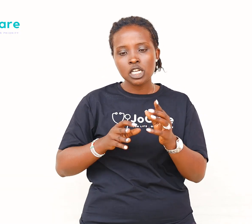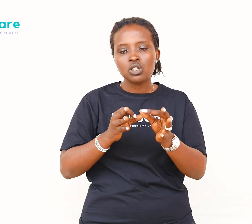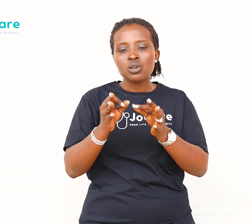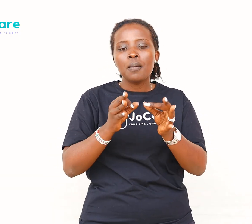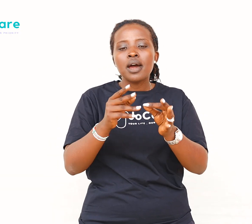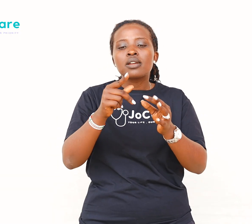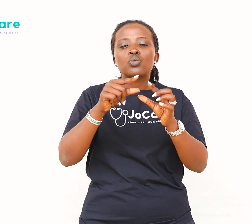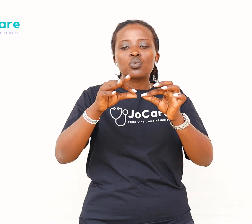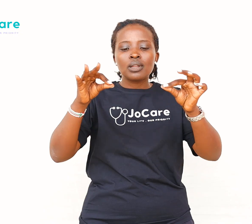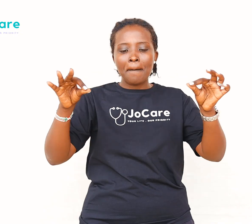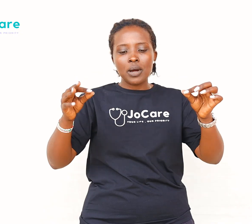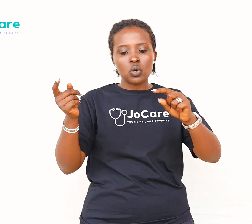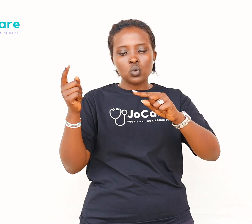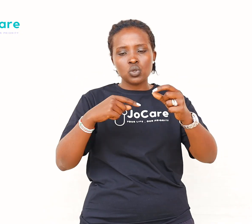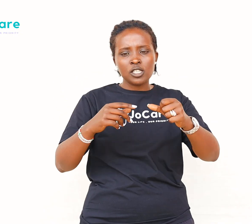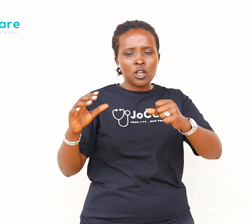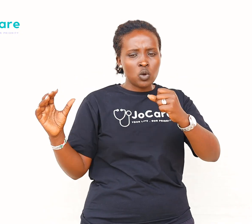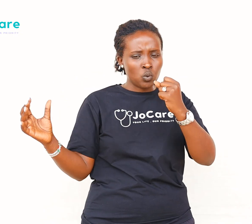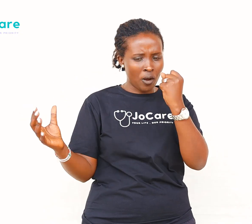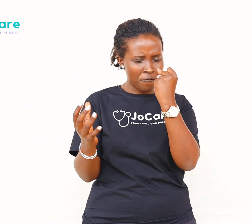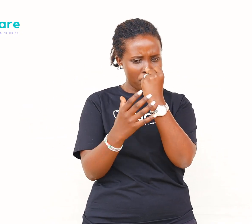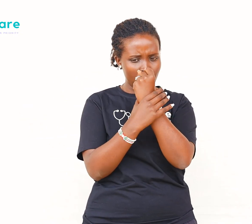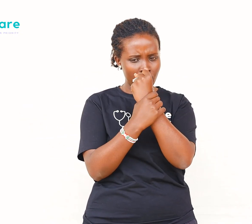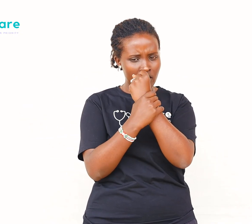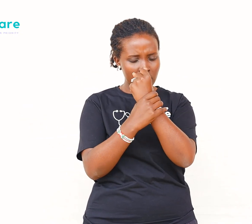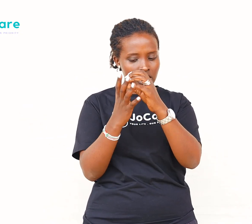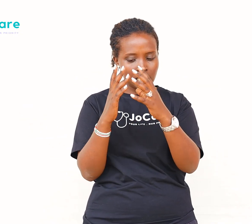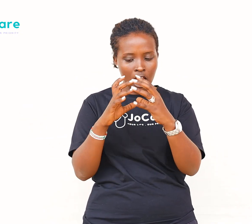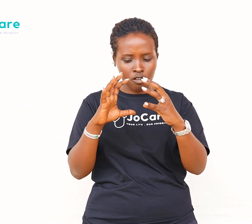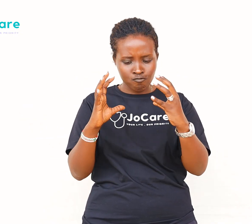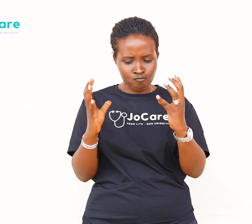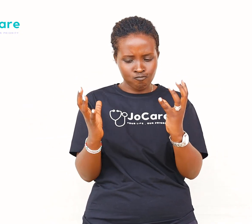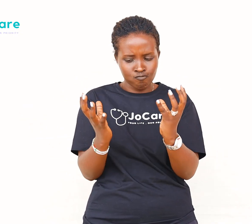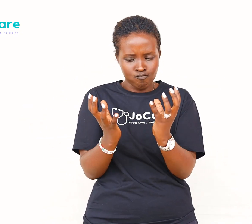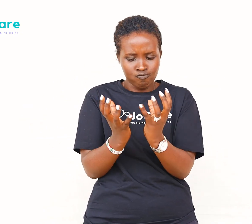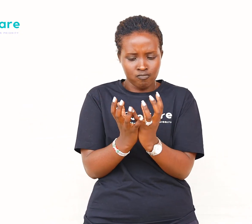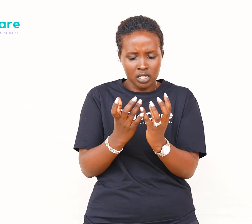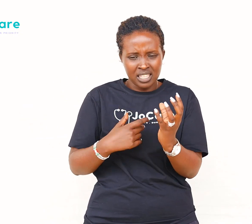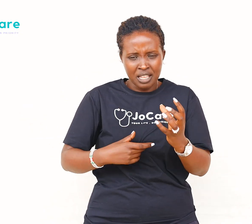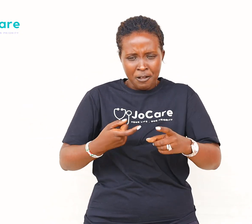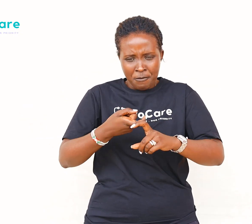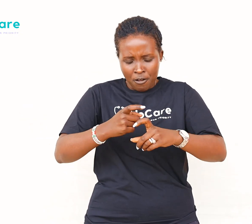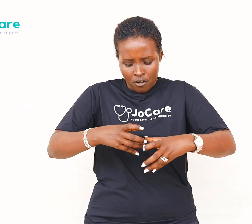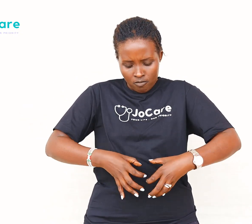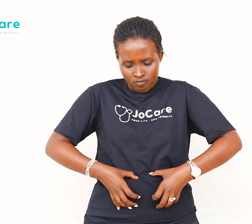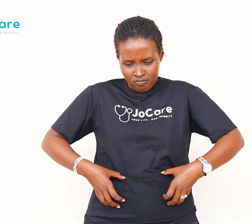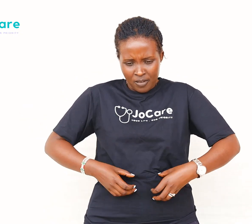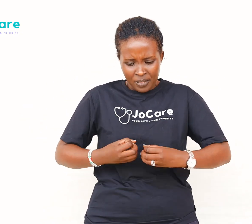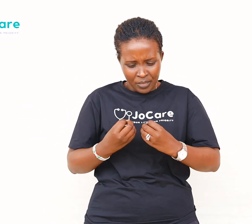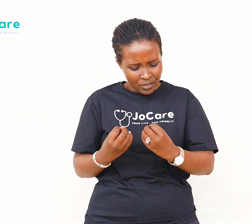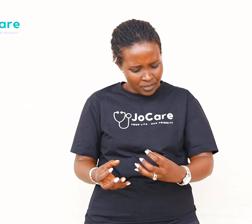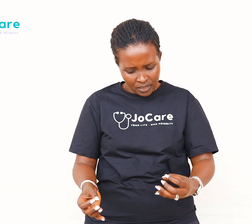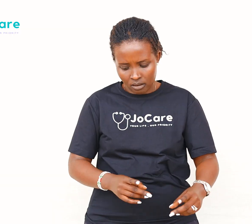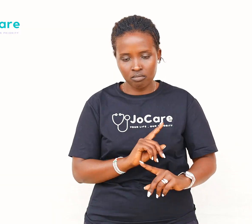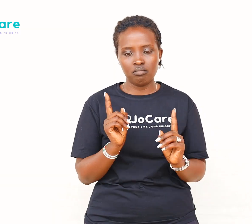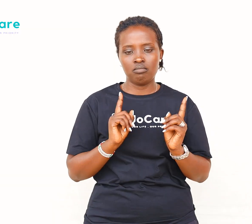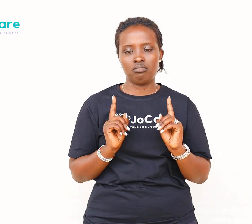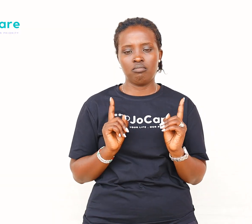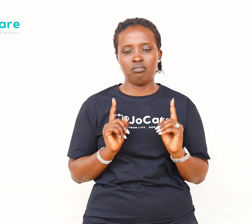dutambaro turaza tugafata tugakusanya ibyo byose bisohoka tukabirinda ko byagwa hasi. yego